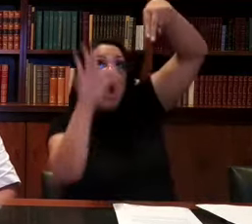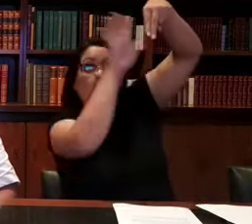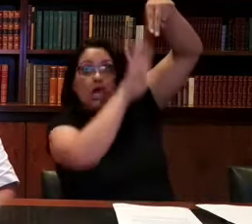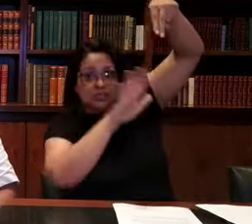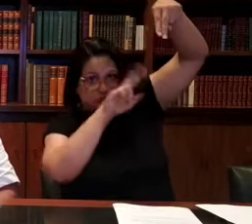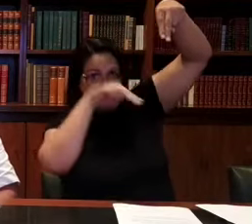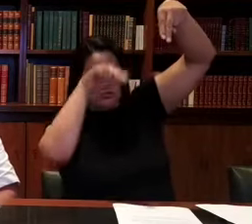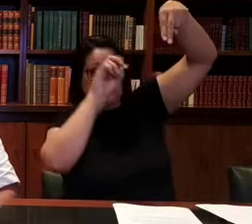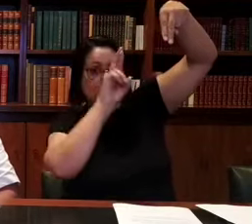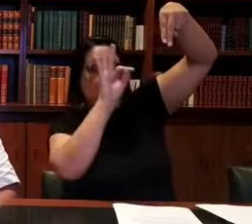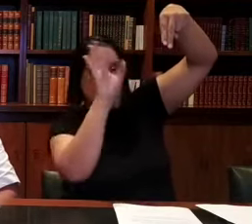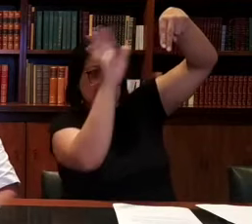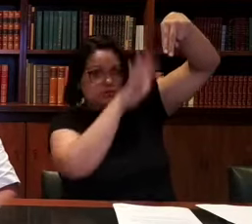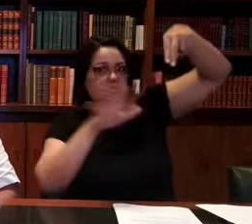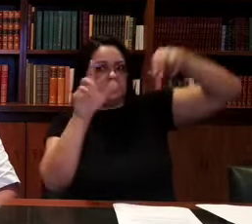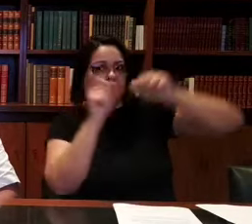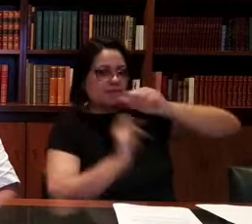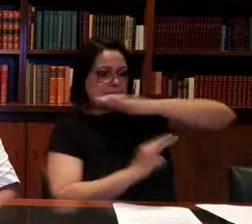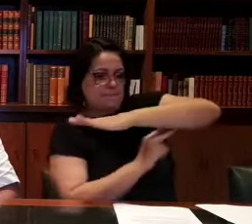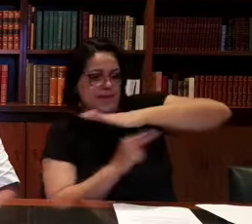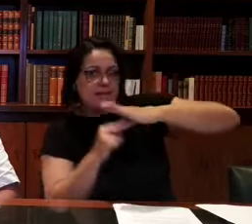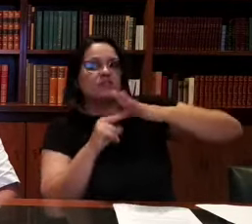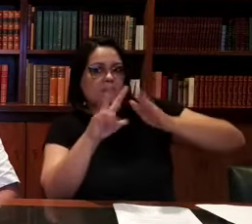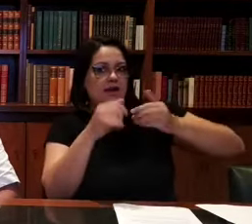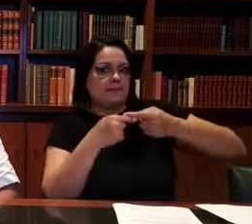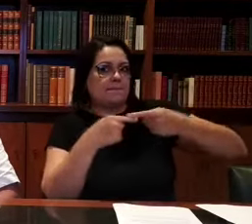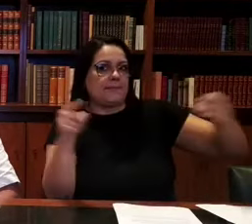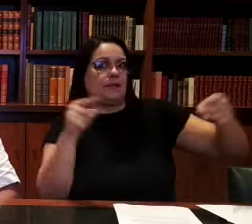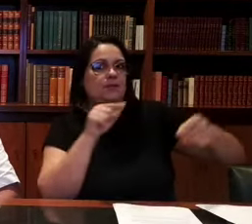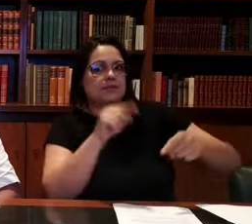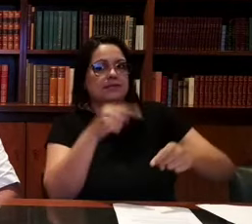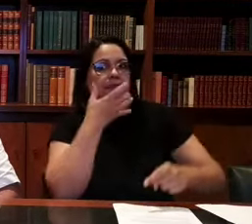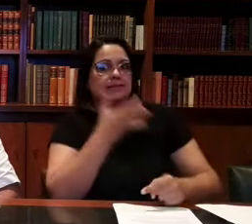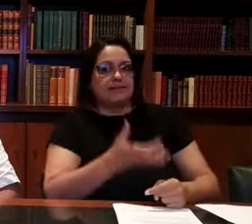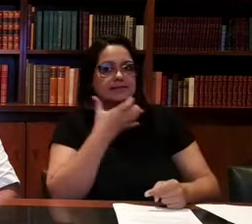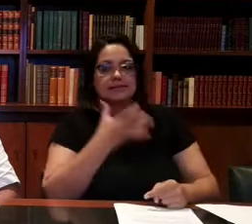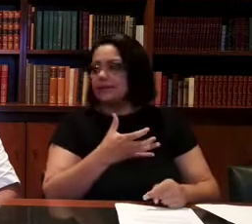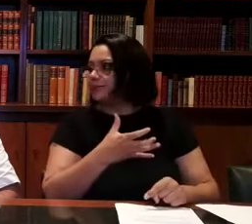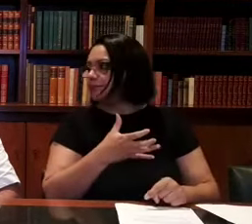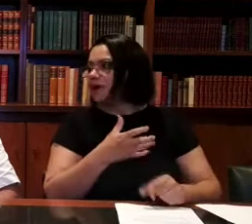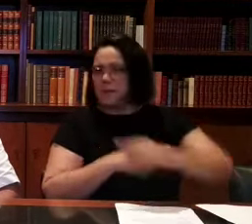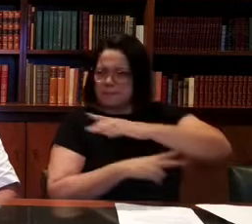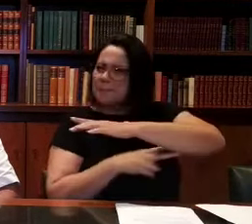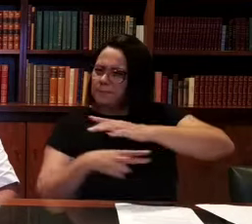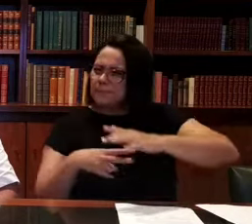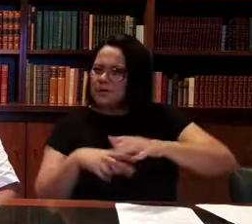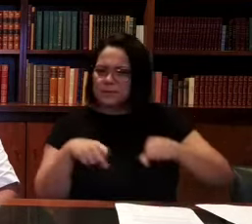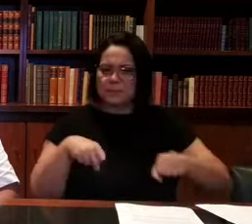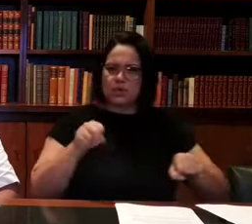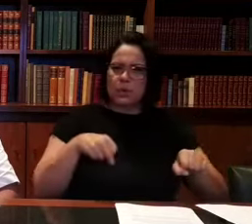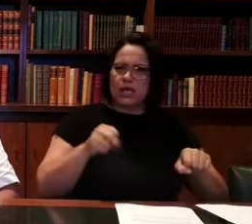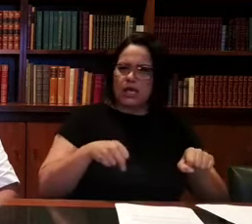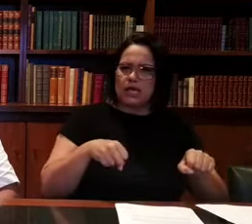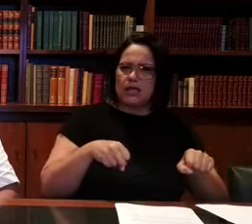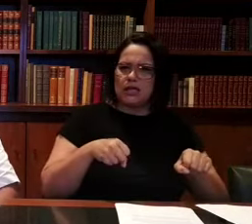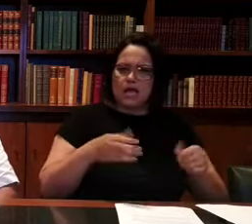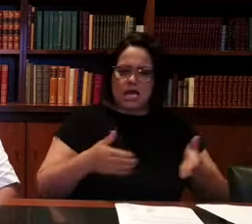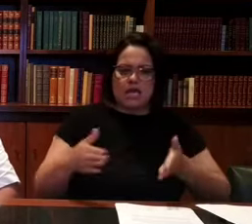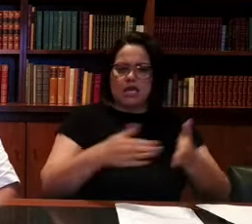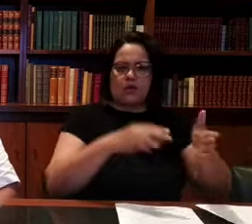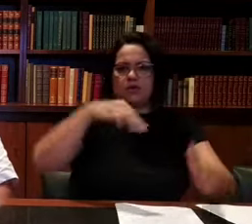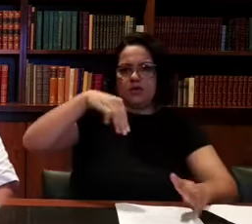já vendo como é que tá e preparando terreno para inauguração que a gente vai fazer lá em dezembro acidente aquela ponte que os morre o que é o